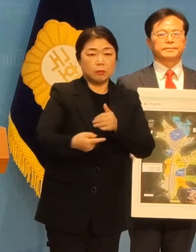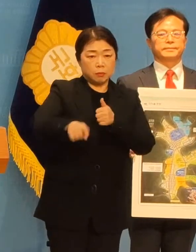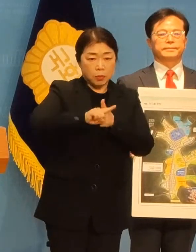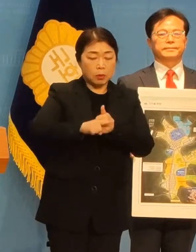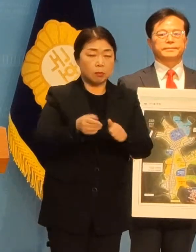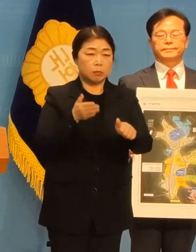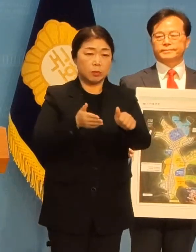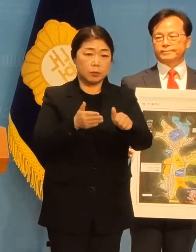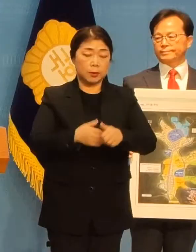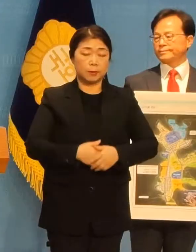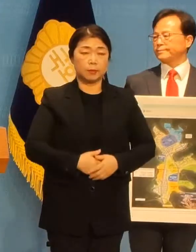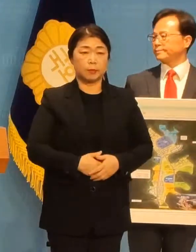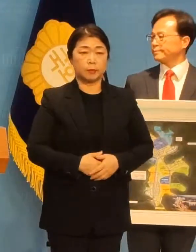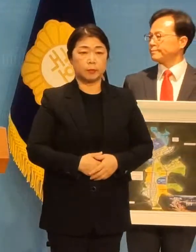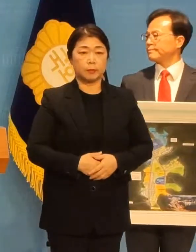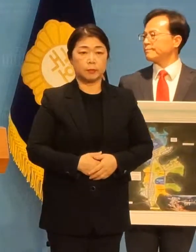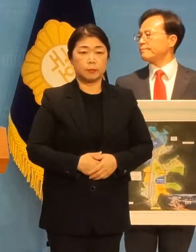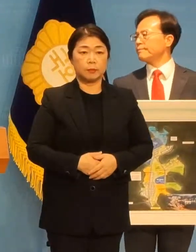감사합니다.